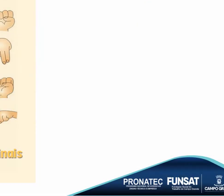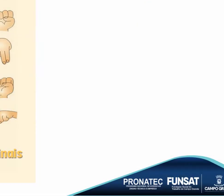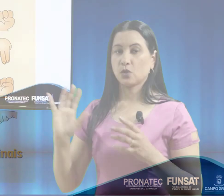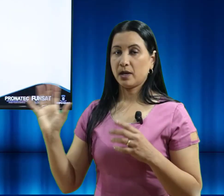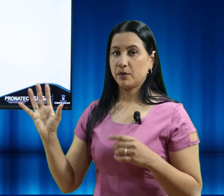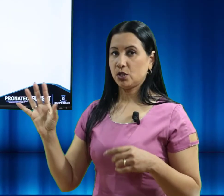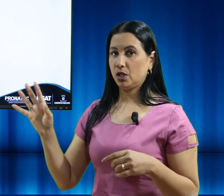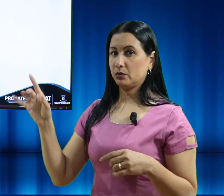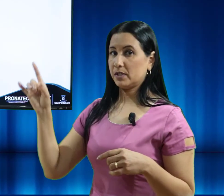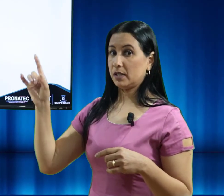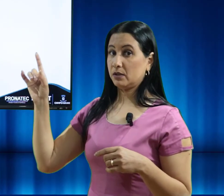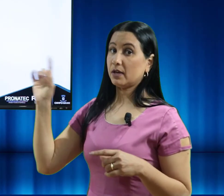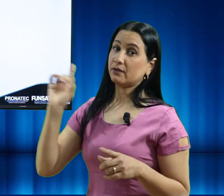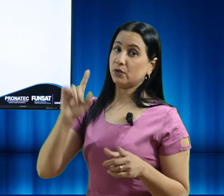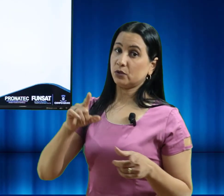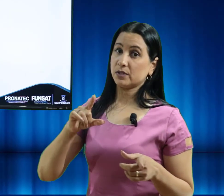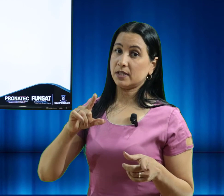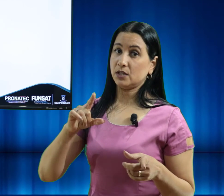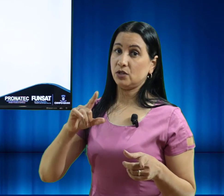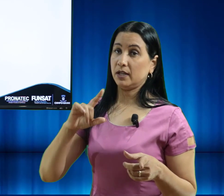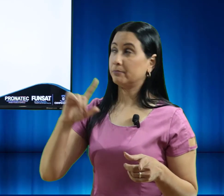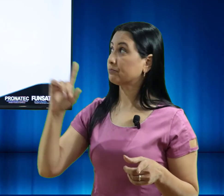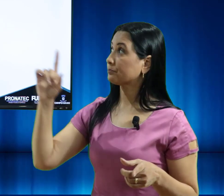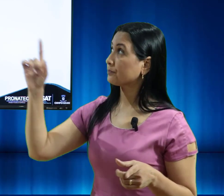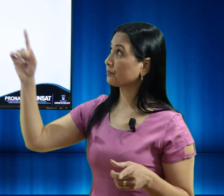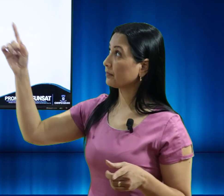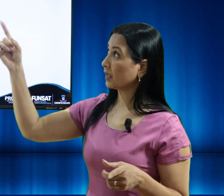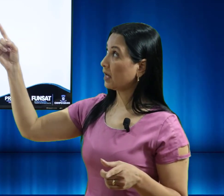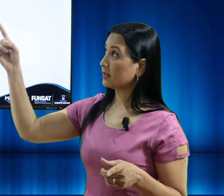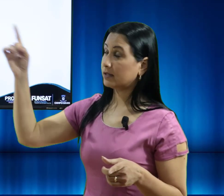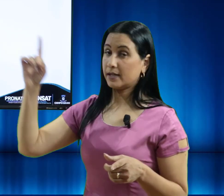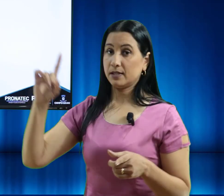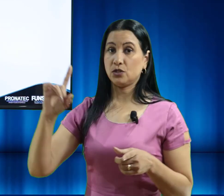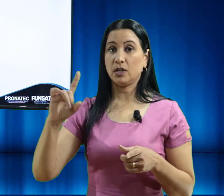Só repetindo, e faltou C cedilha. C cedilha.